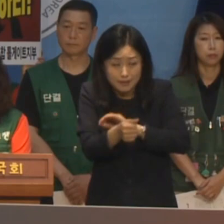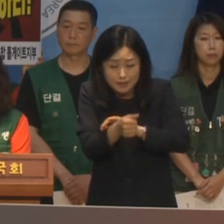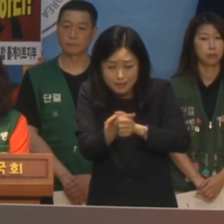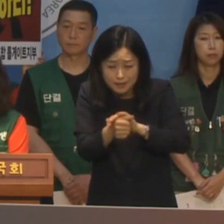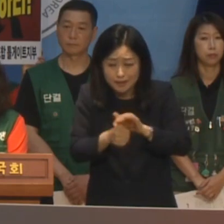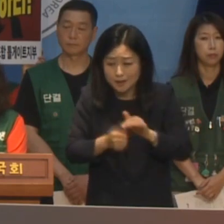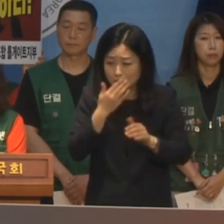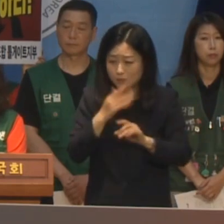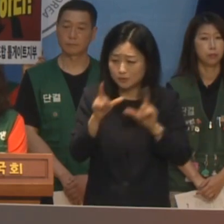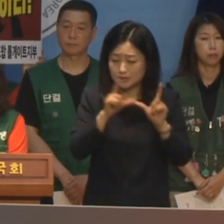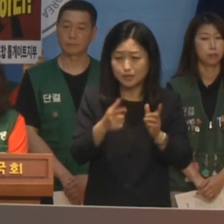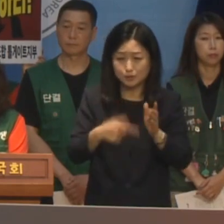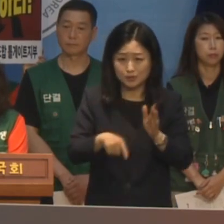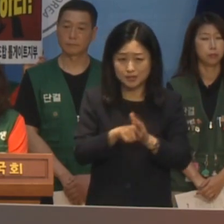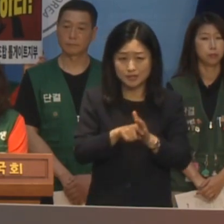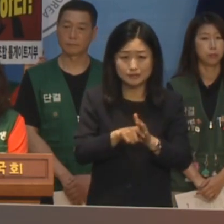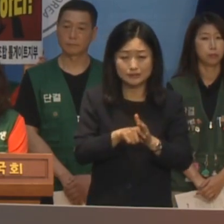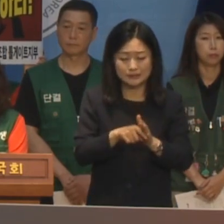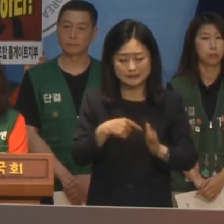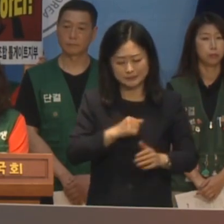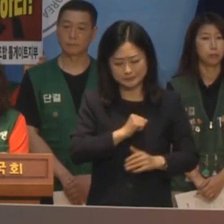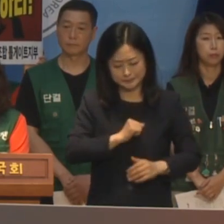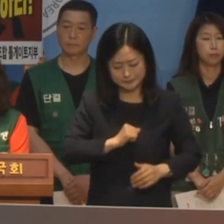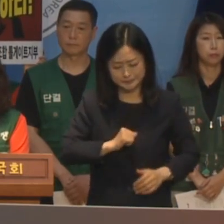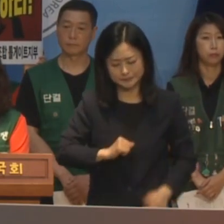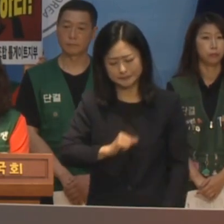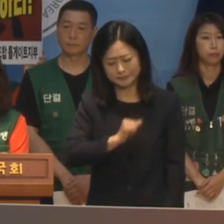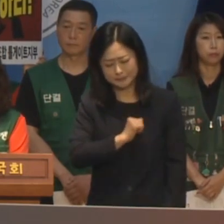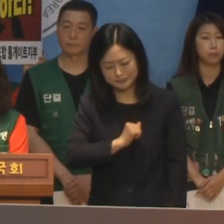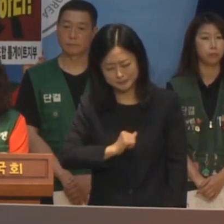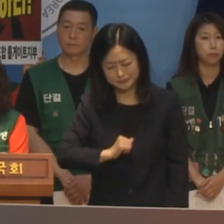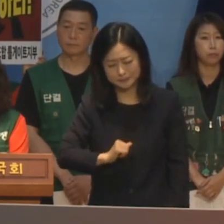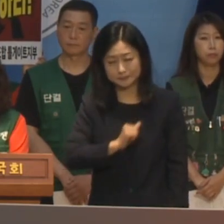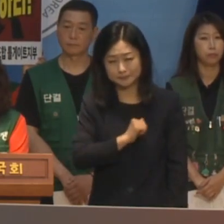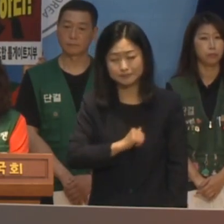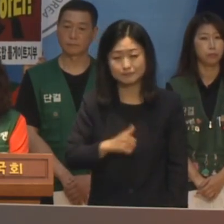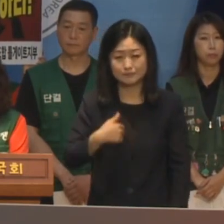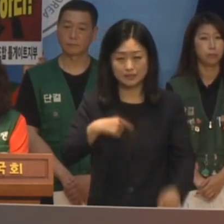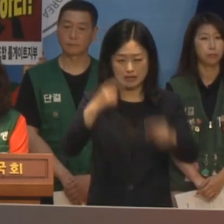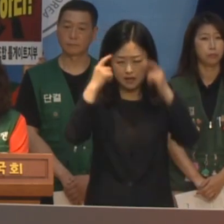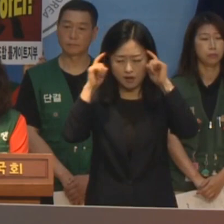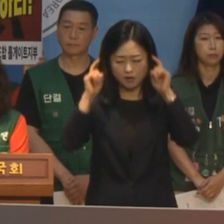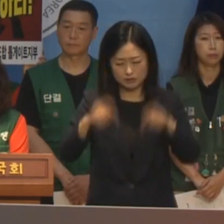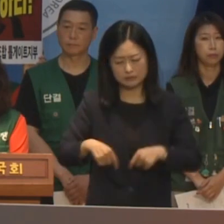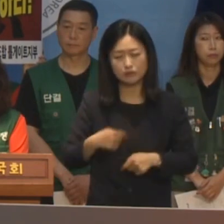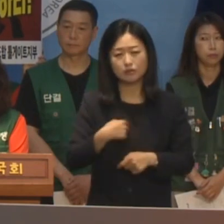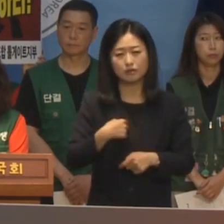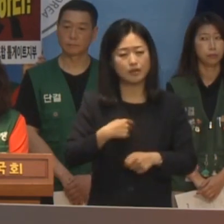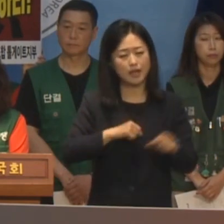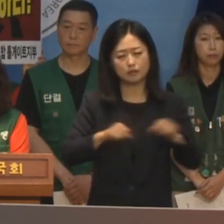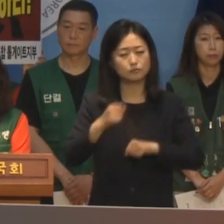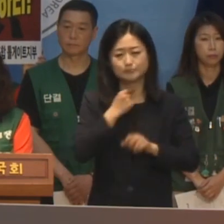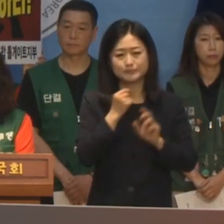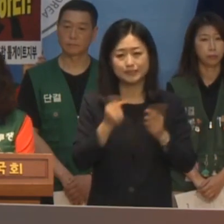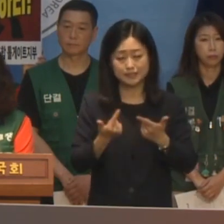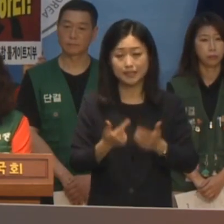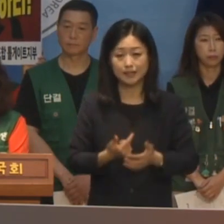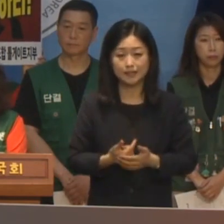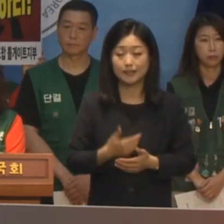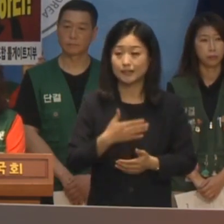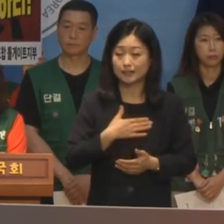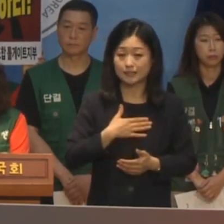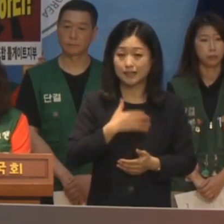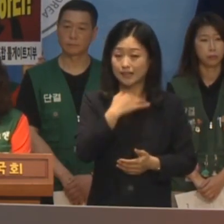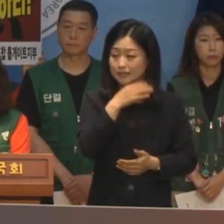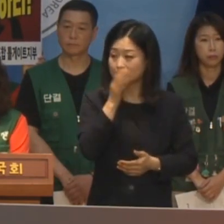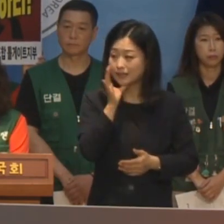먹고 살기 위해 불합리를 눈감는 어리석은 행동은 더 이상 하고 싶지 않습니다. 저는 정년이